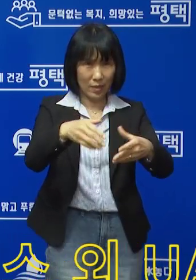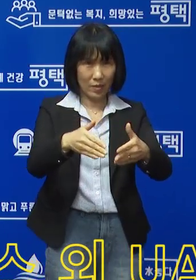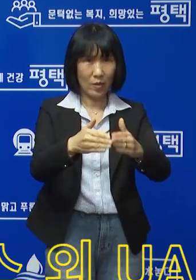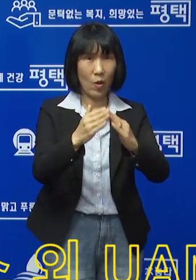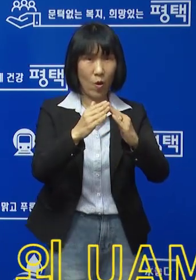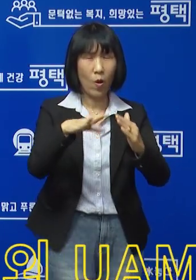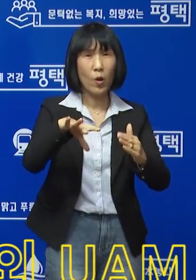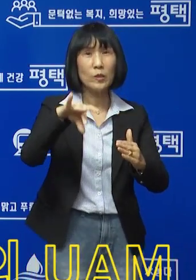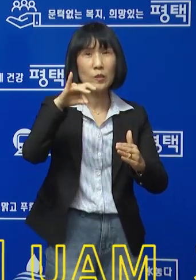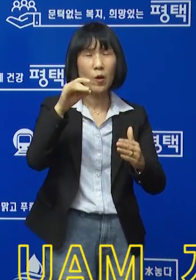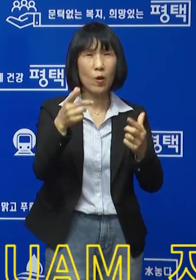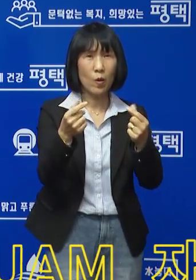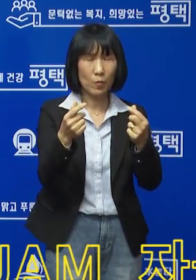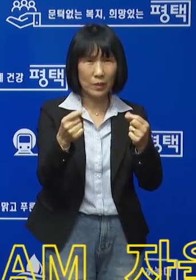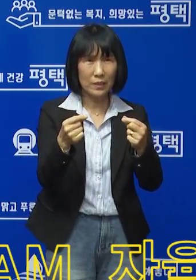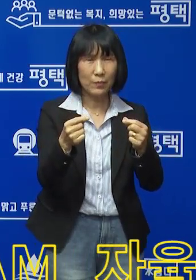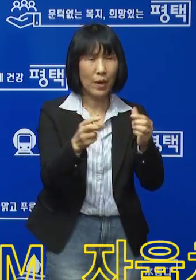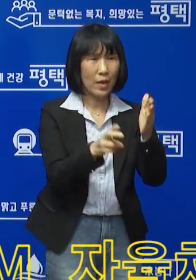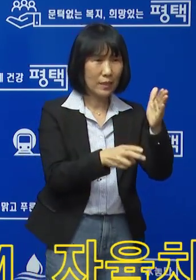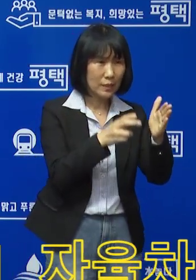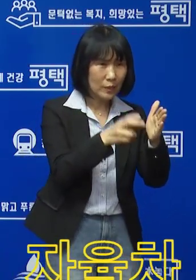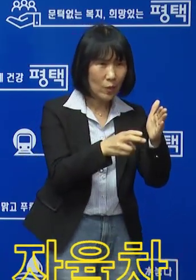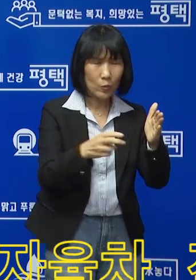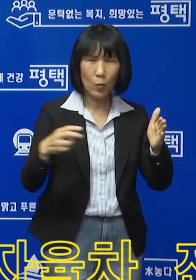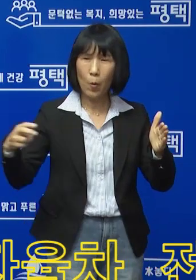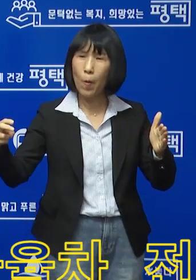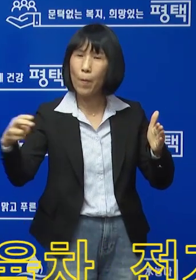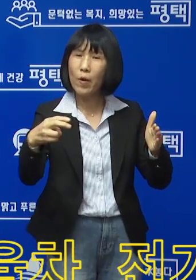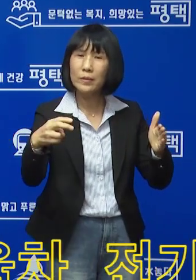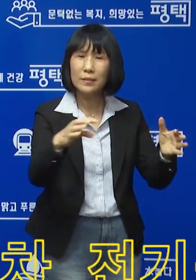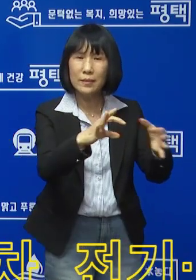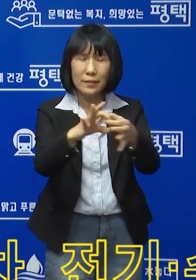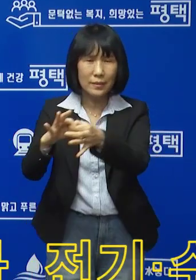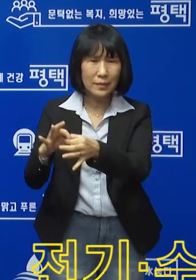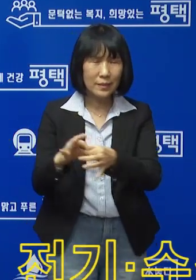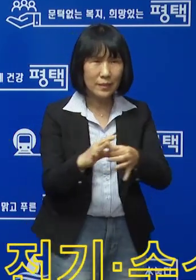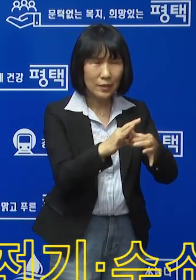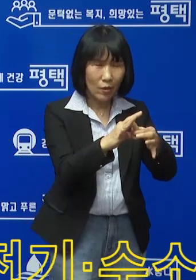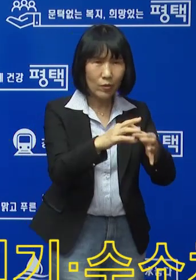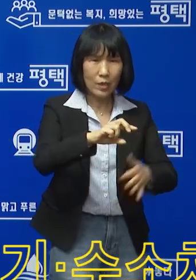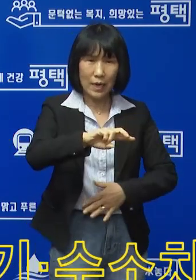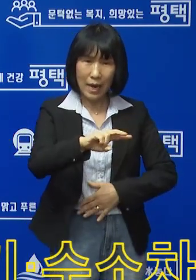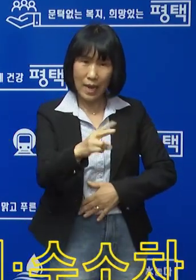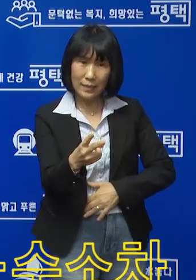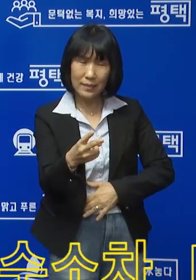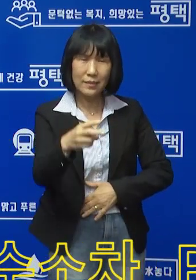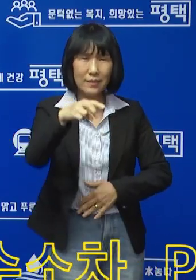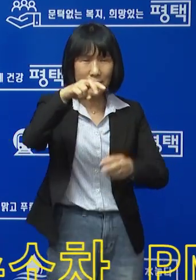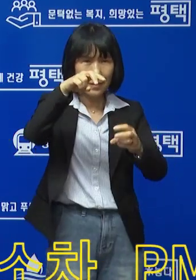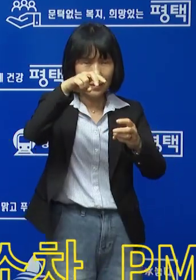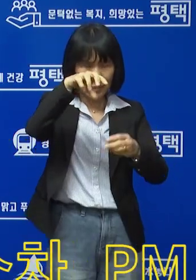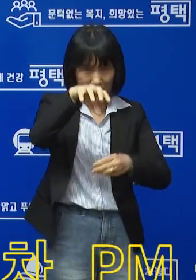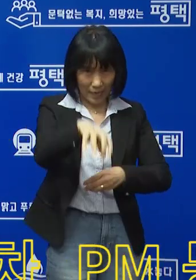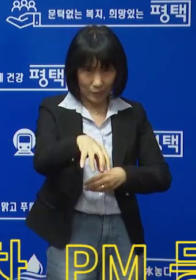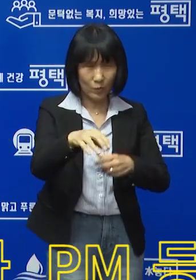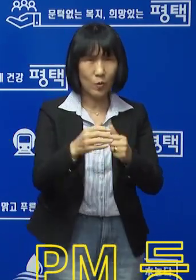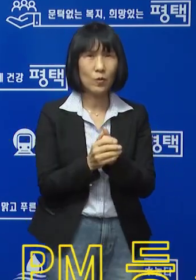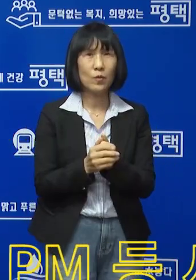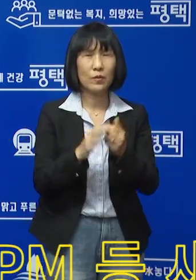철도 버스를 연계한 기존 환승센터에서 한 발 더 나아가서 도심 항공교통